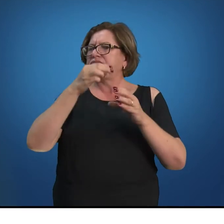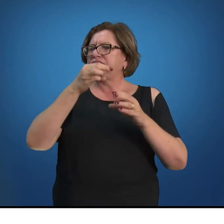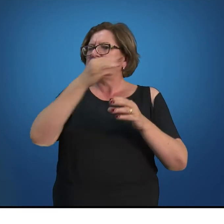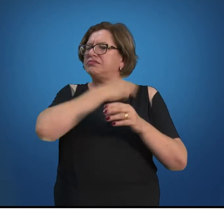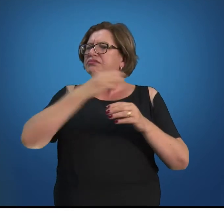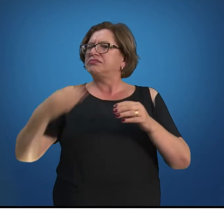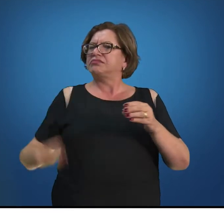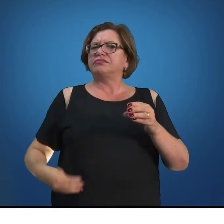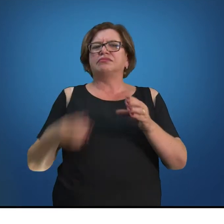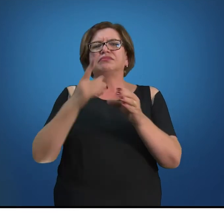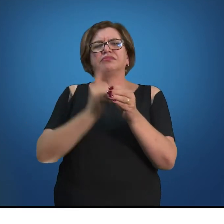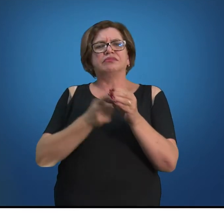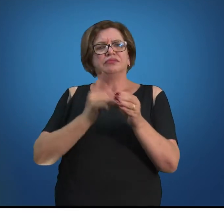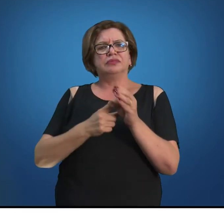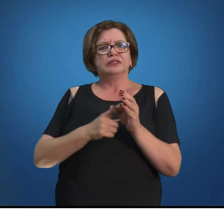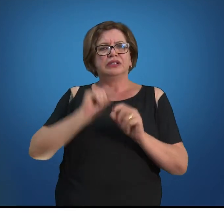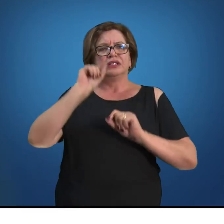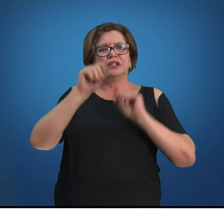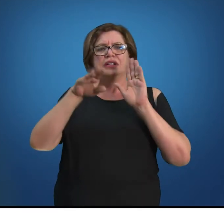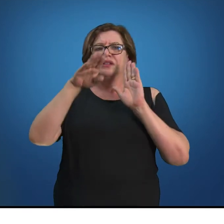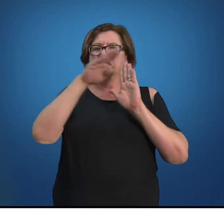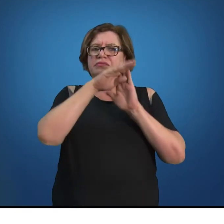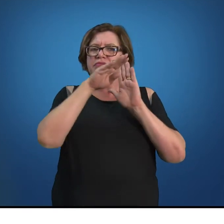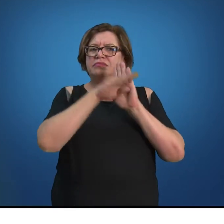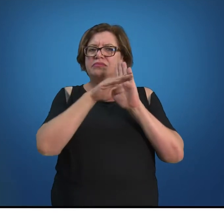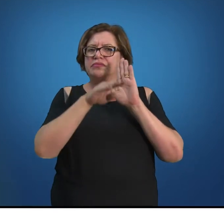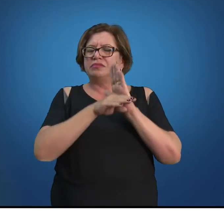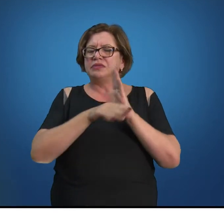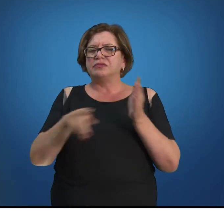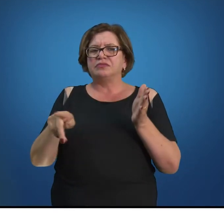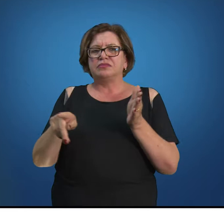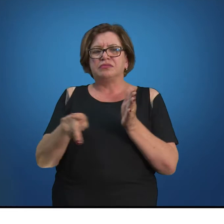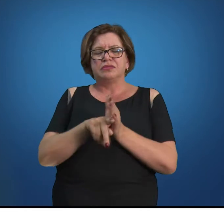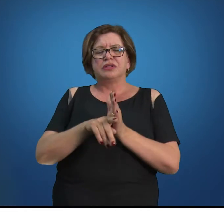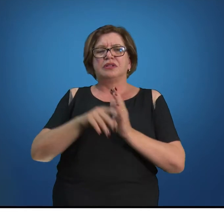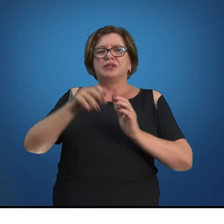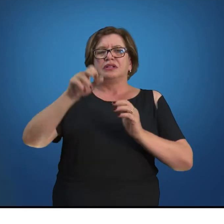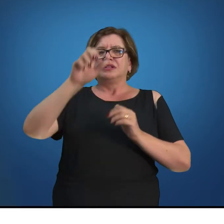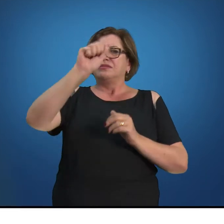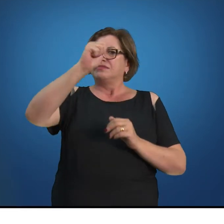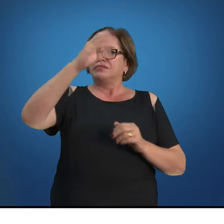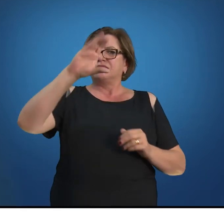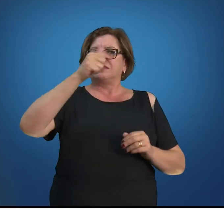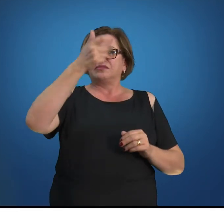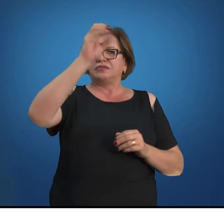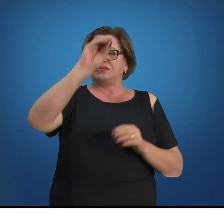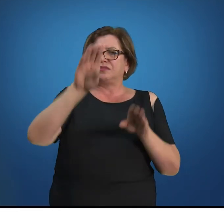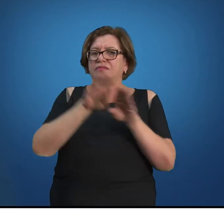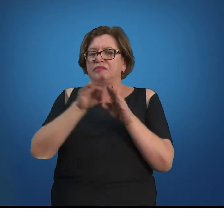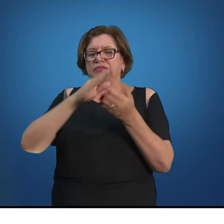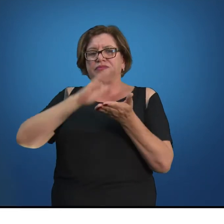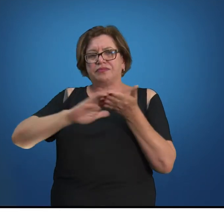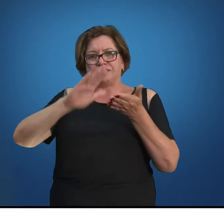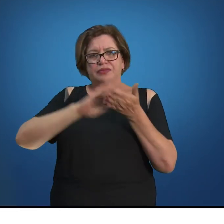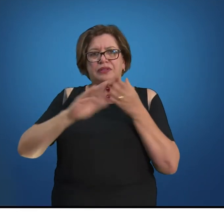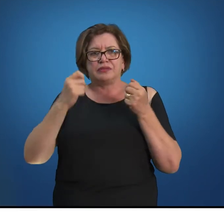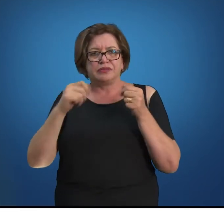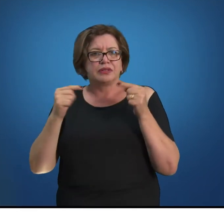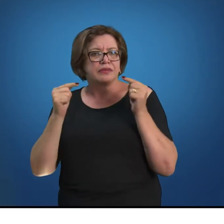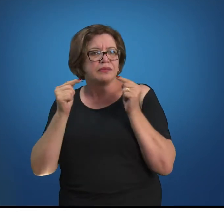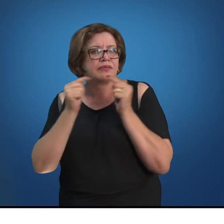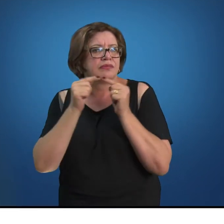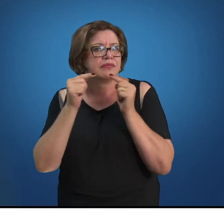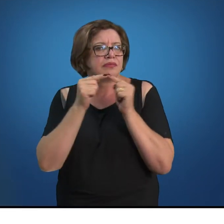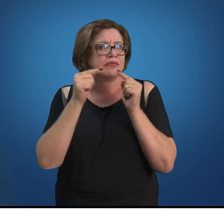Cidades, é de que o plano de ação e investimentos devem ser compatibilizados